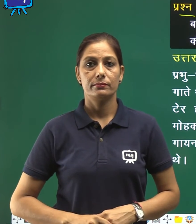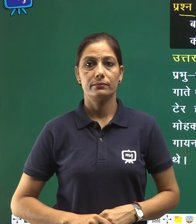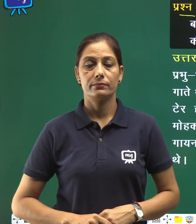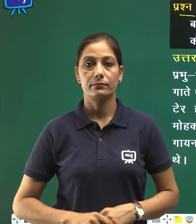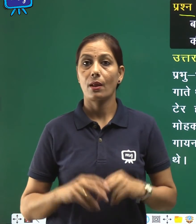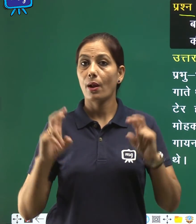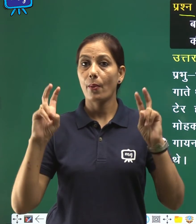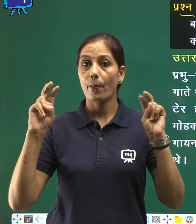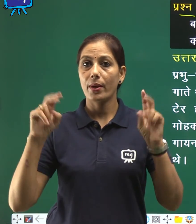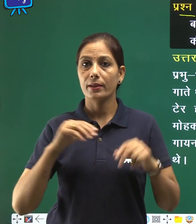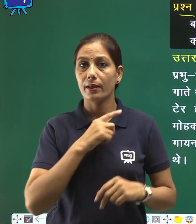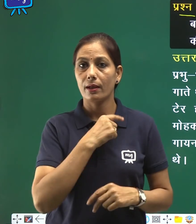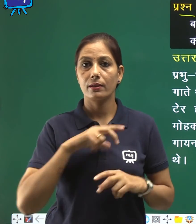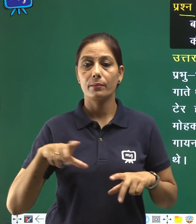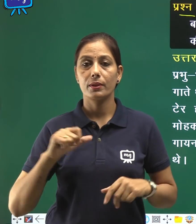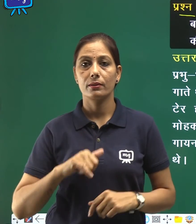पाठ के आधार पर